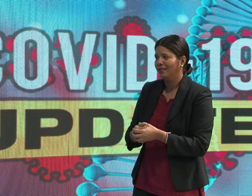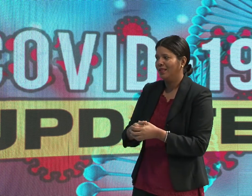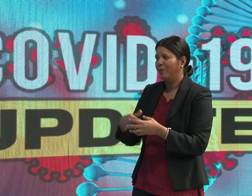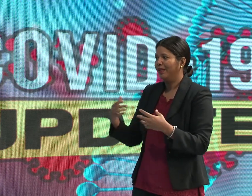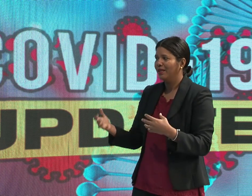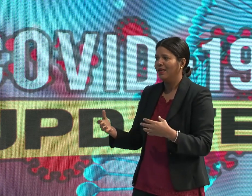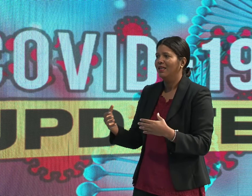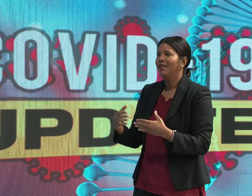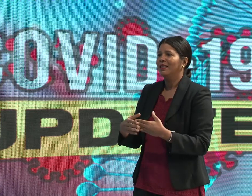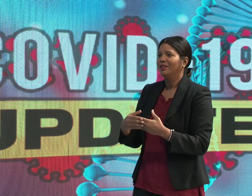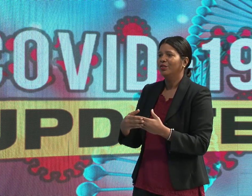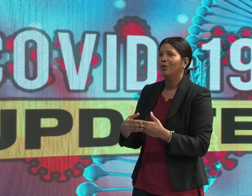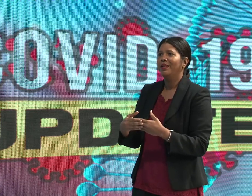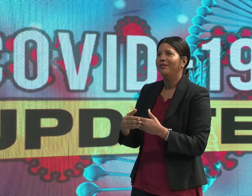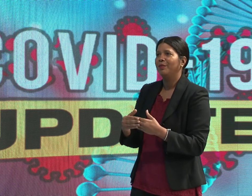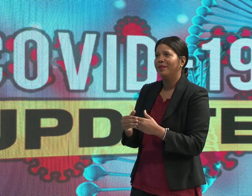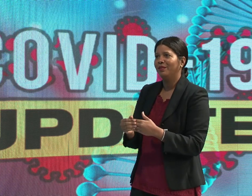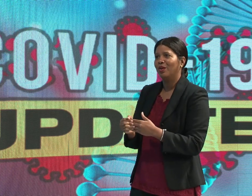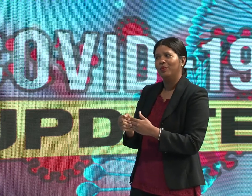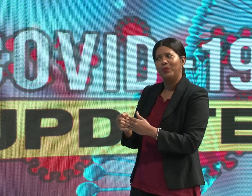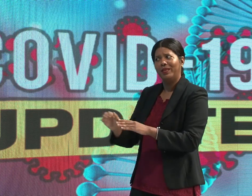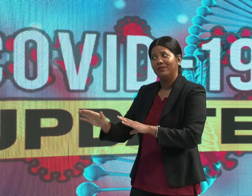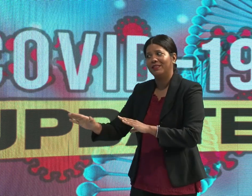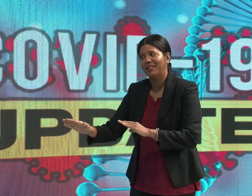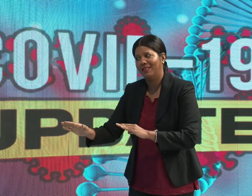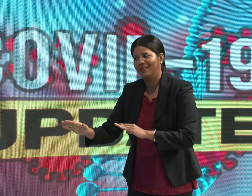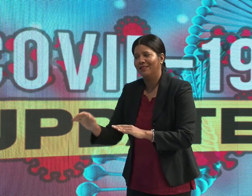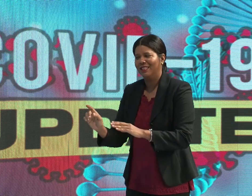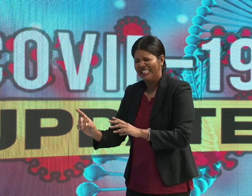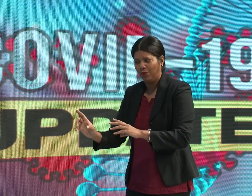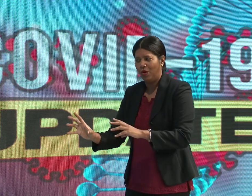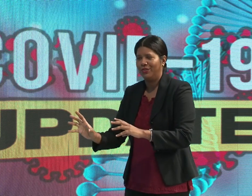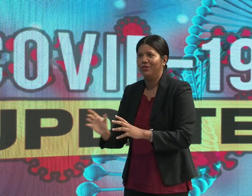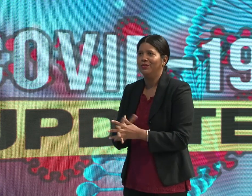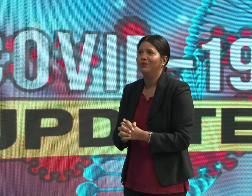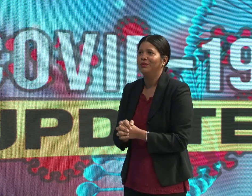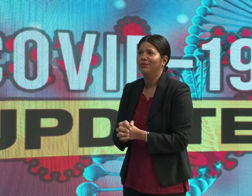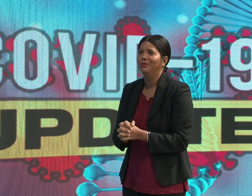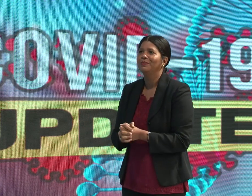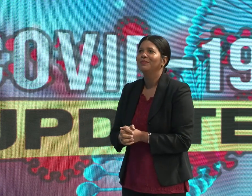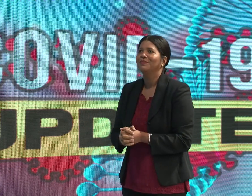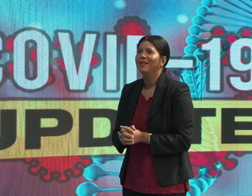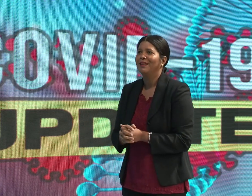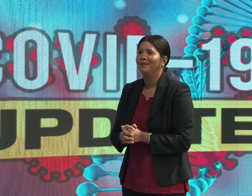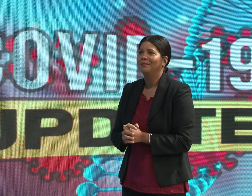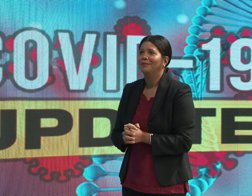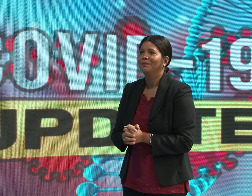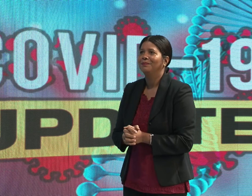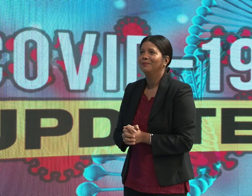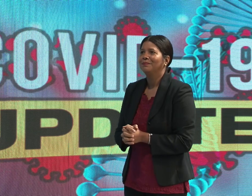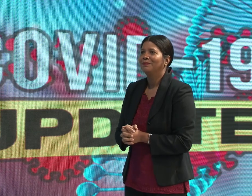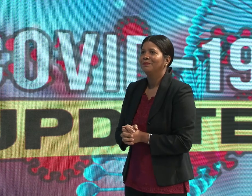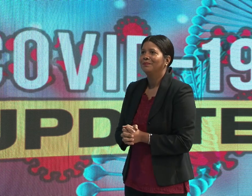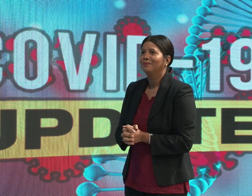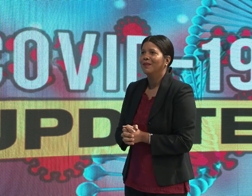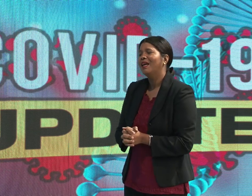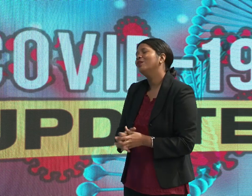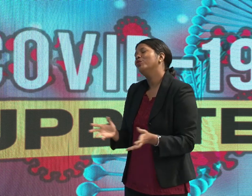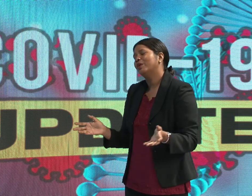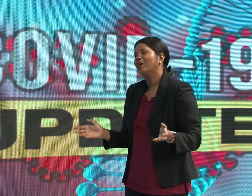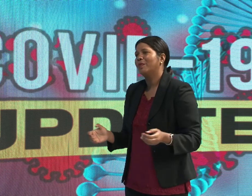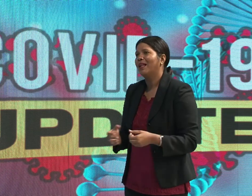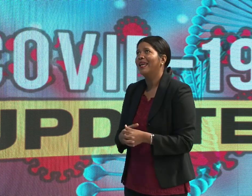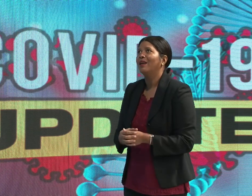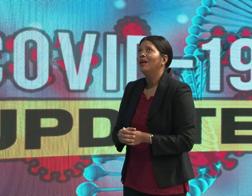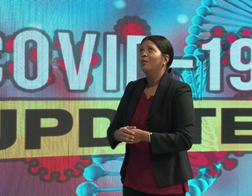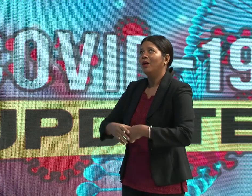wel als ik naar plekken ga, dat je toch wel even mensen erop moet wijzen van, watch out. Ja, Men noemt het nu al de nieuwe normaal. De